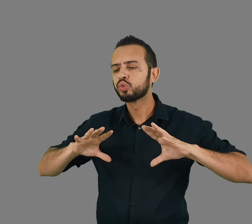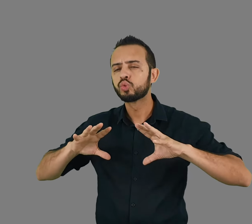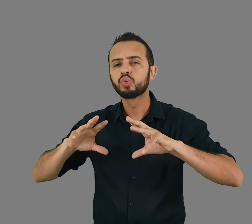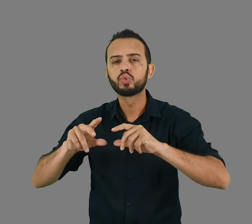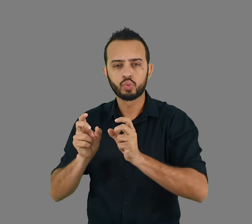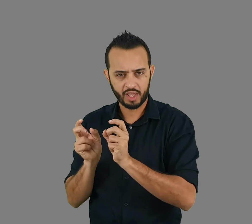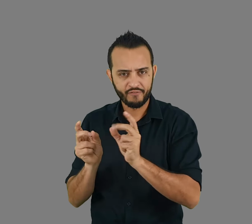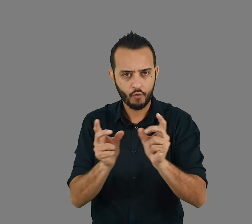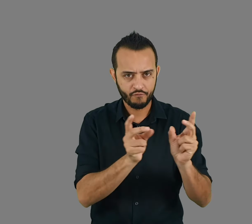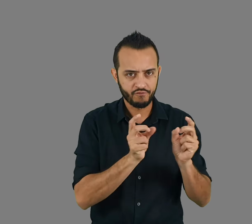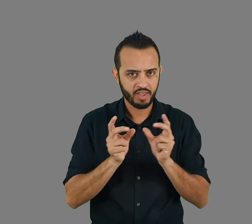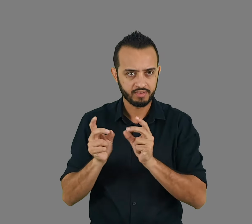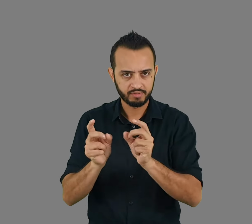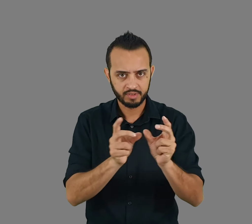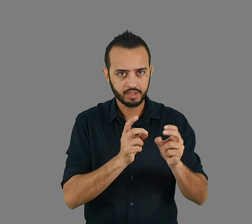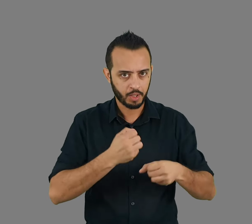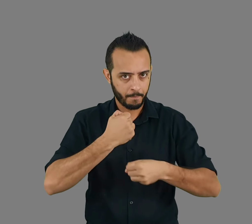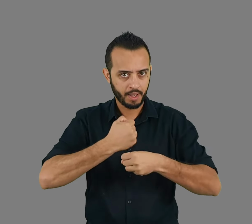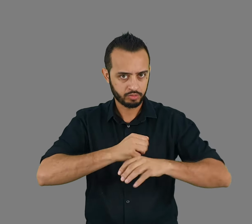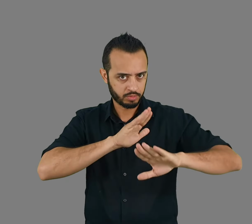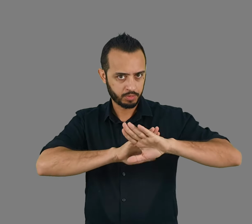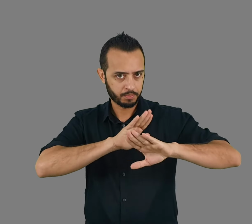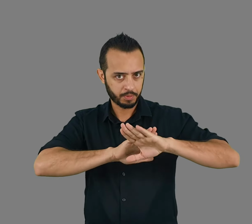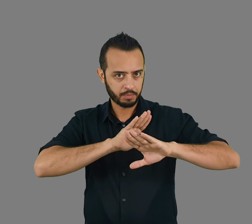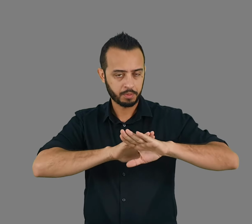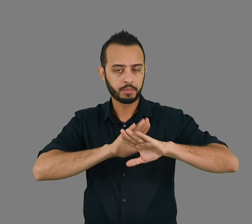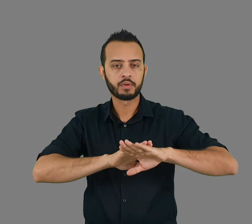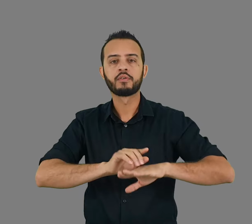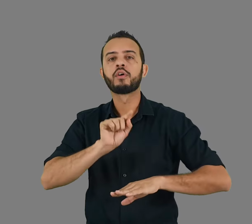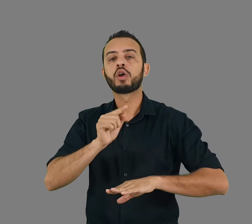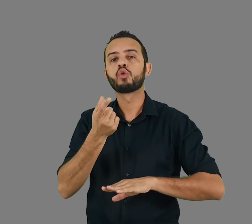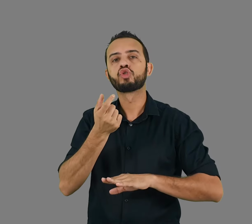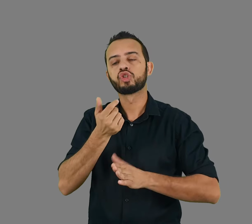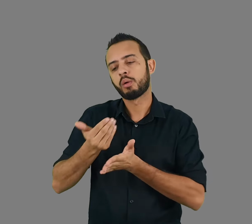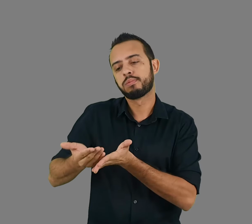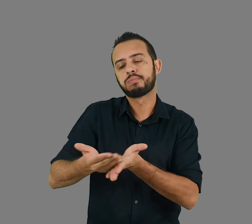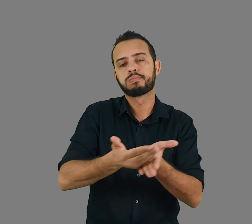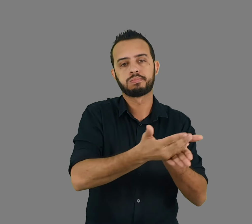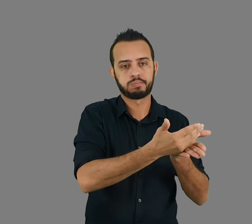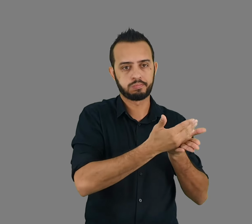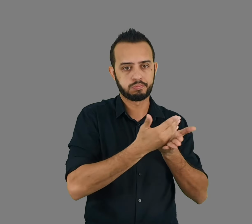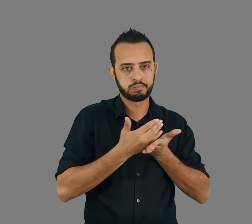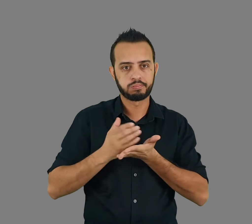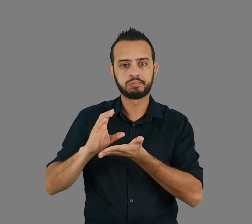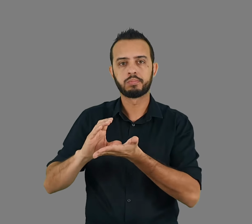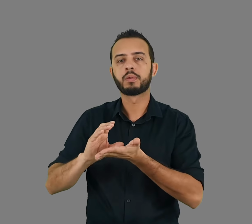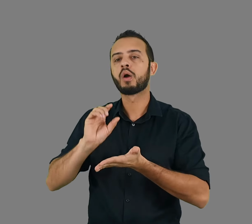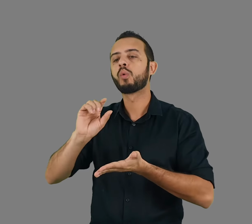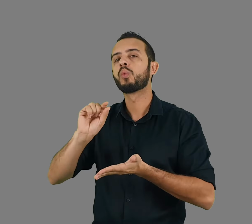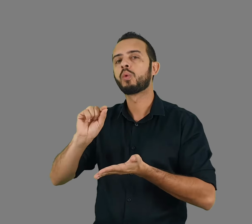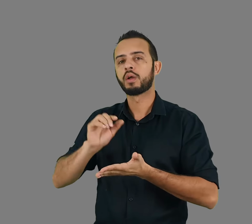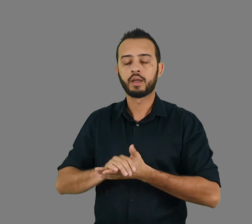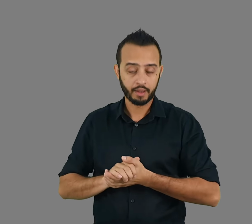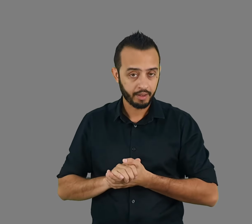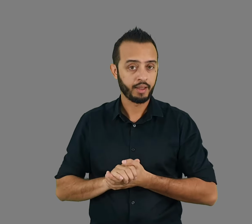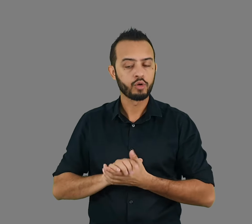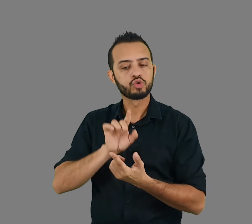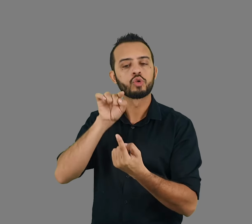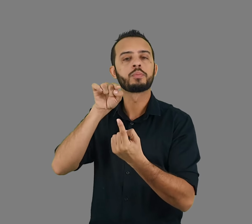comercialização realizada pela associação será revertido integralmente para a realização de seus objetivos